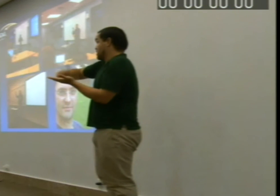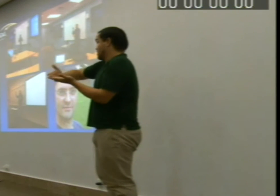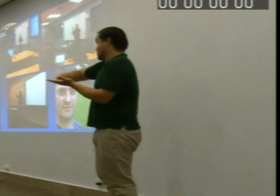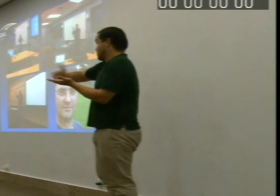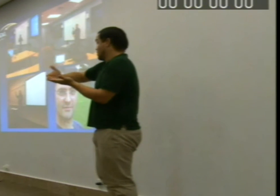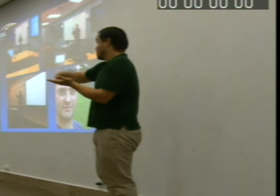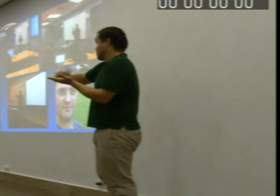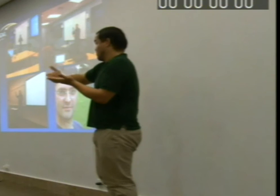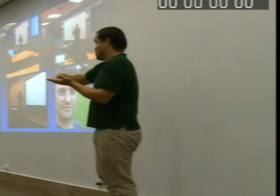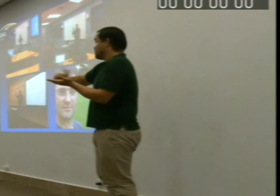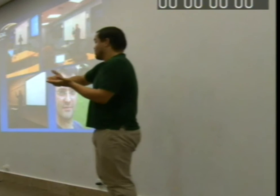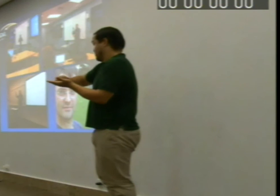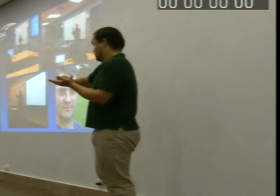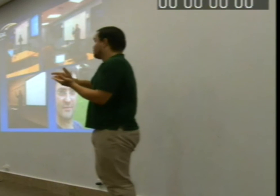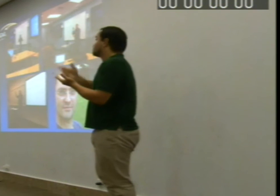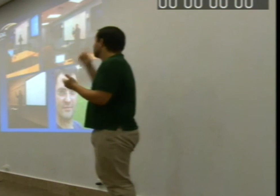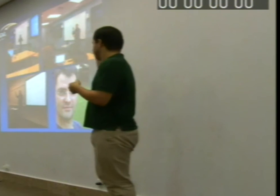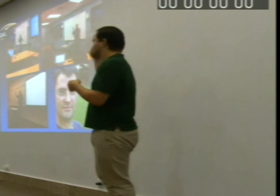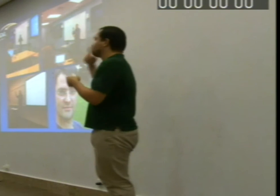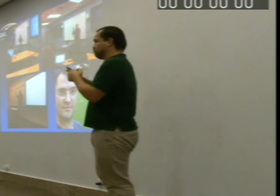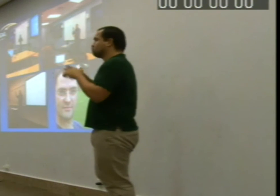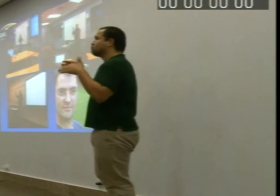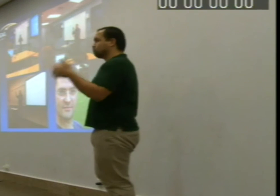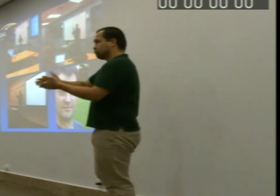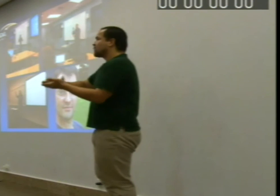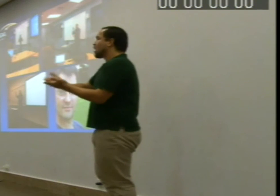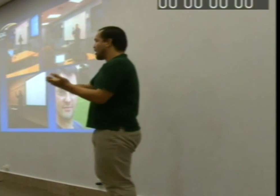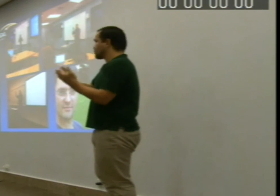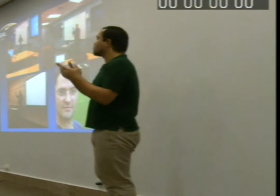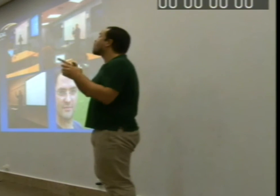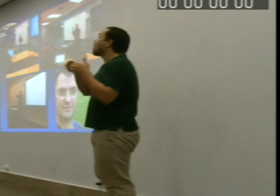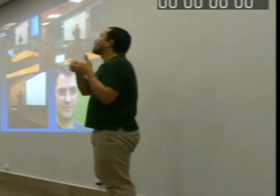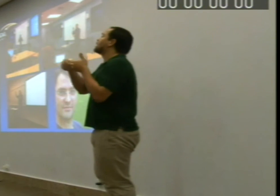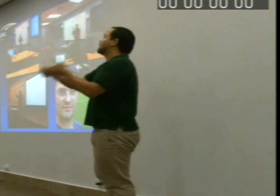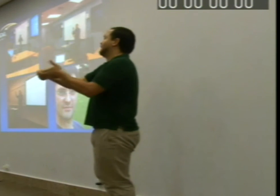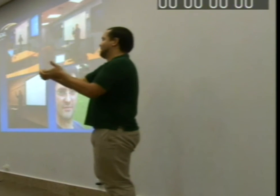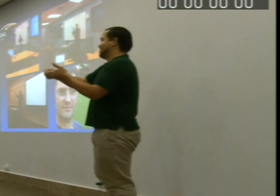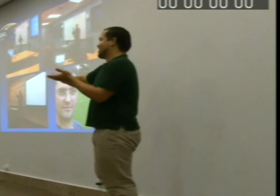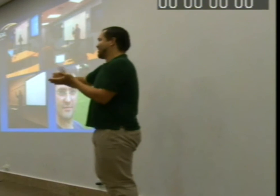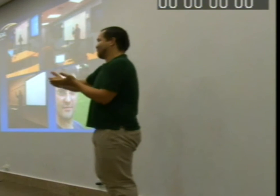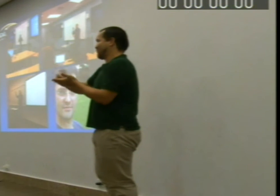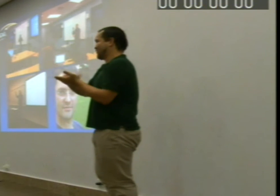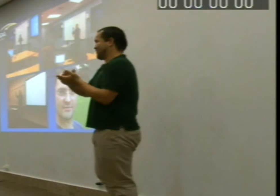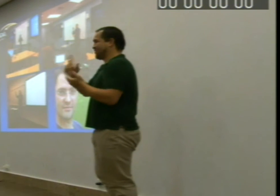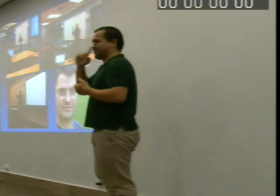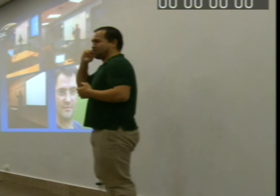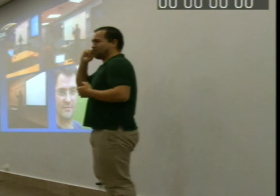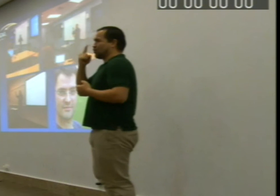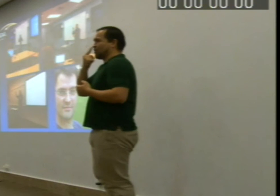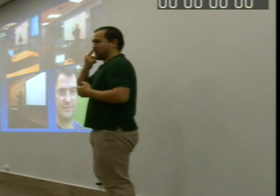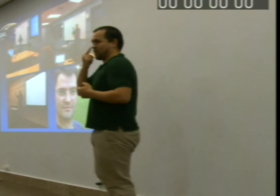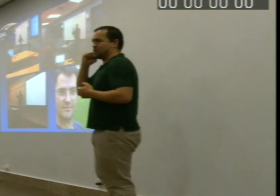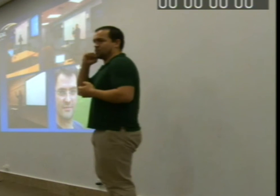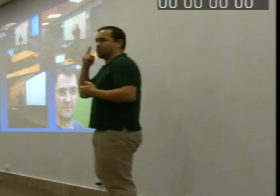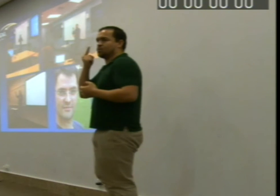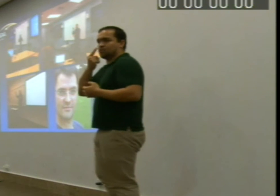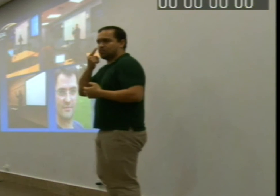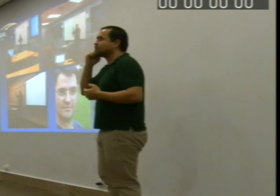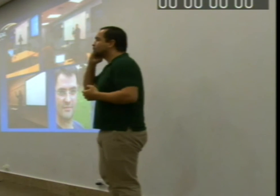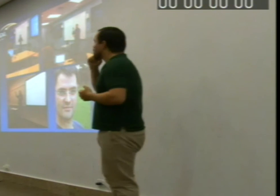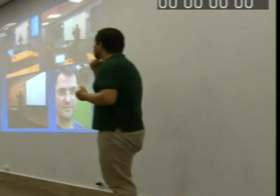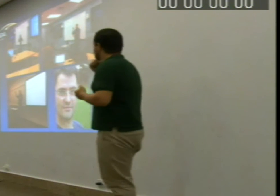do departamento de tradução e interpretação porque o foco dele é interpretação de tradutores guia intérpretes de